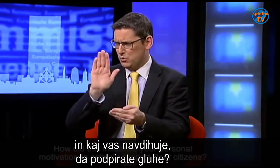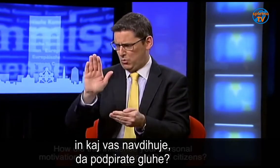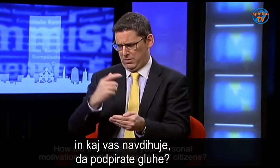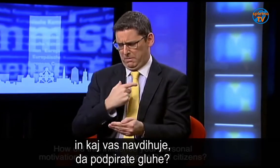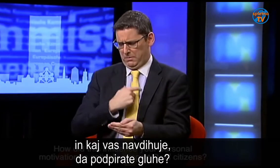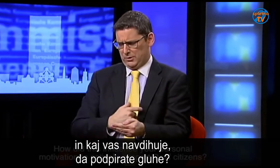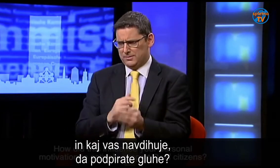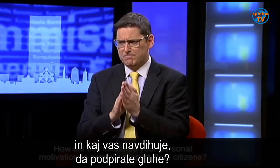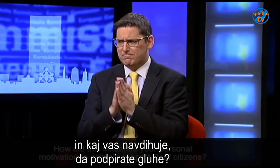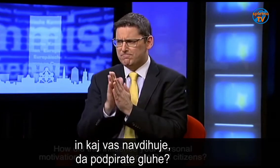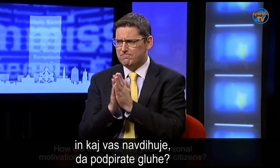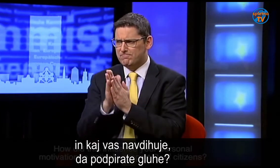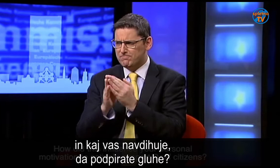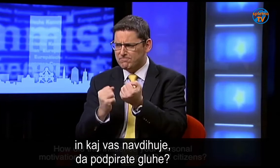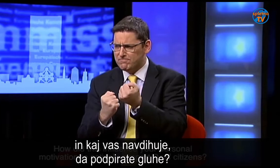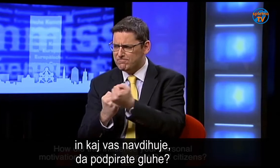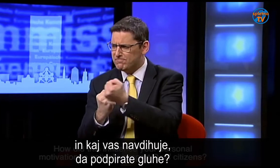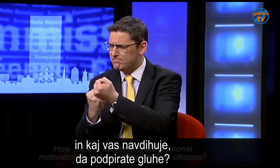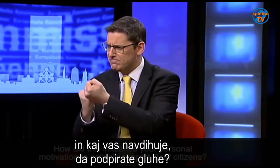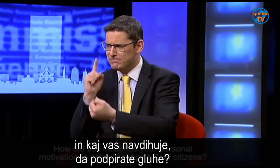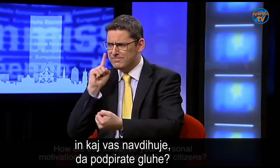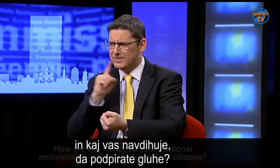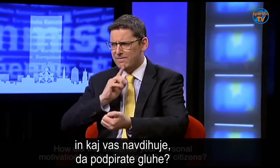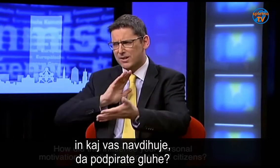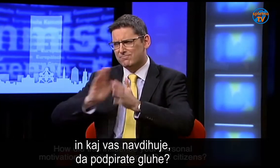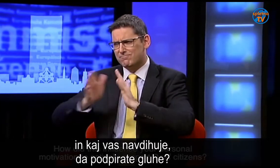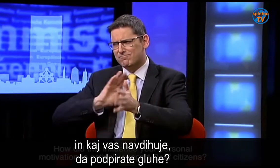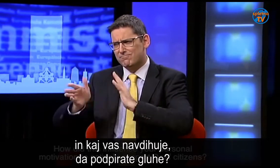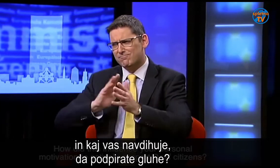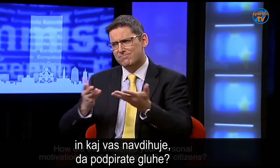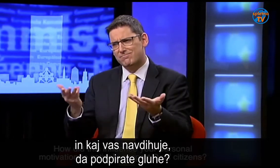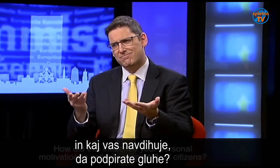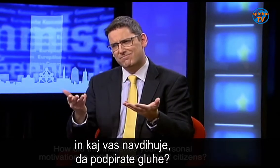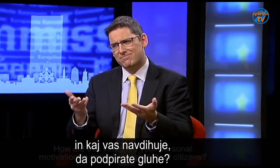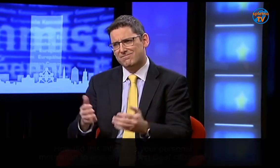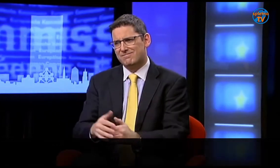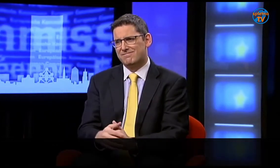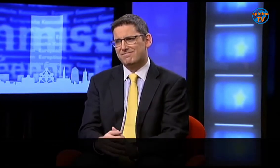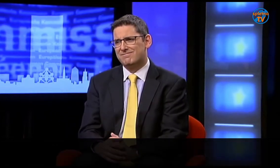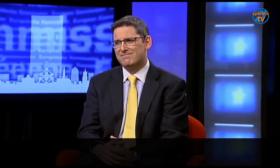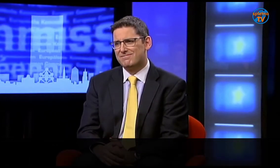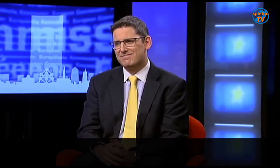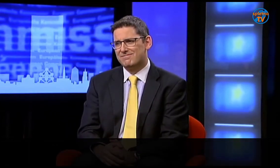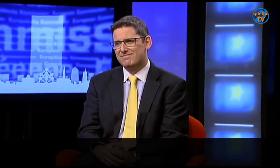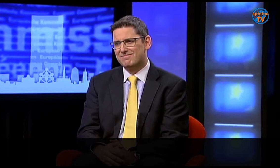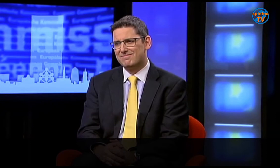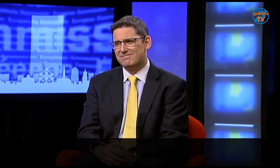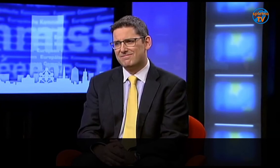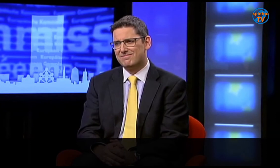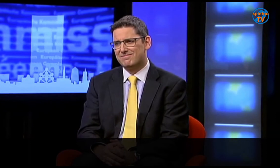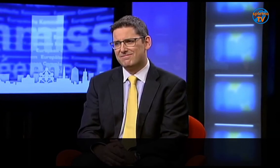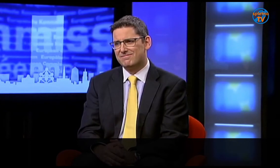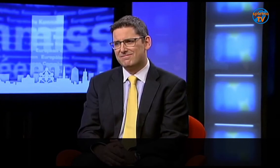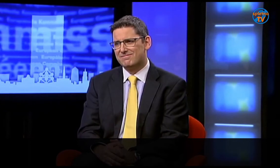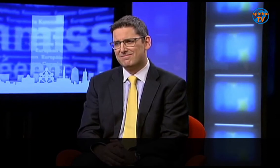ersten Begegnung mit gehörlosen Gebärdensprachnutzern erzählen? Und wie hat diese Ihre persönliche Motivation, aktive